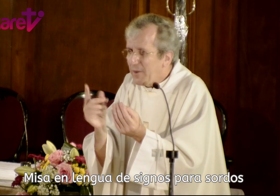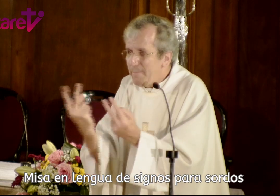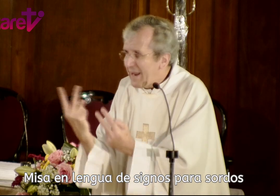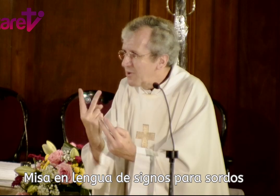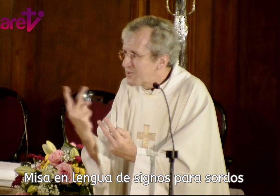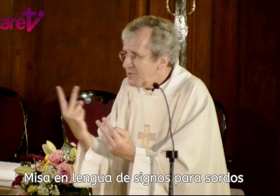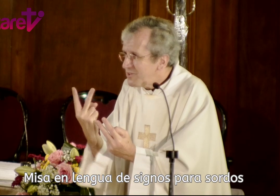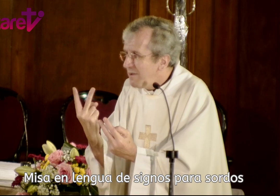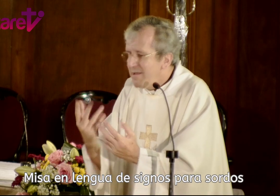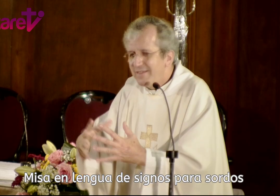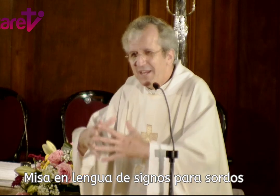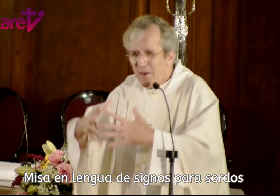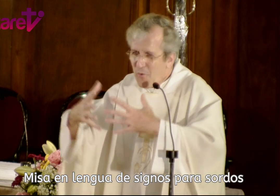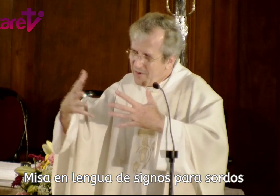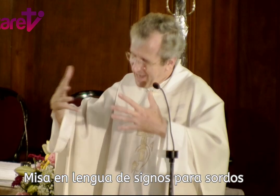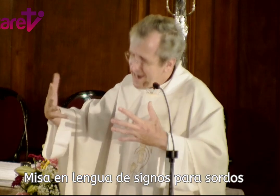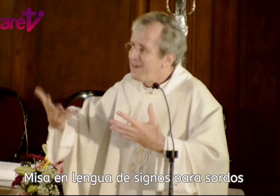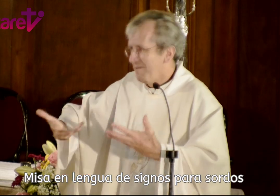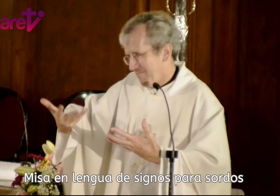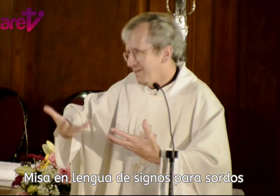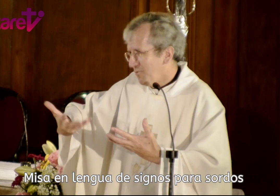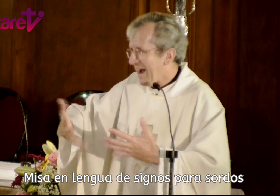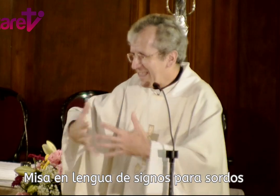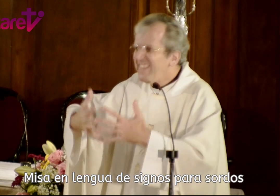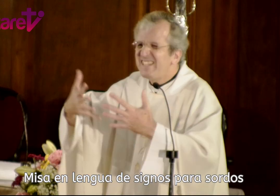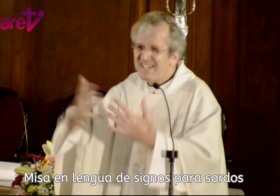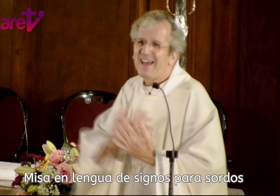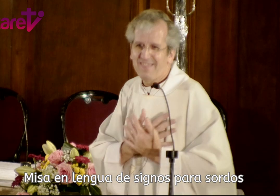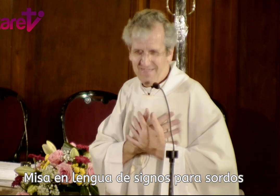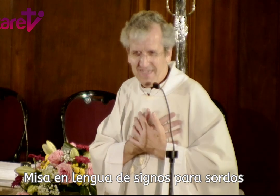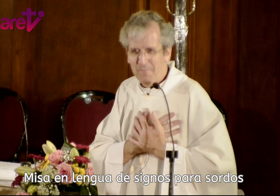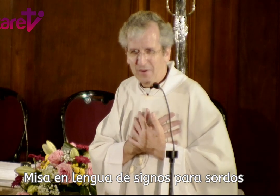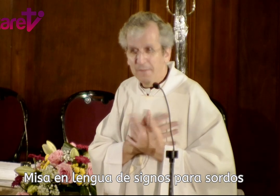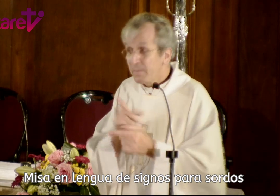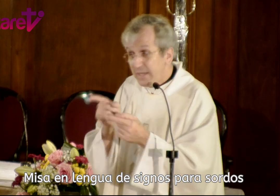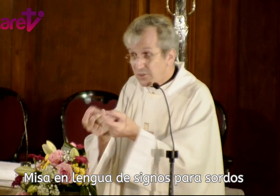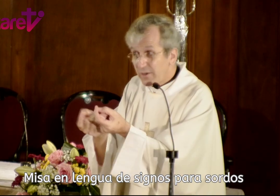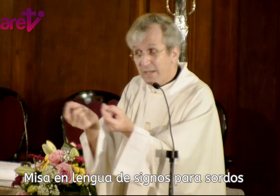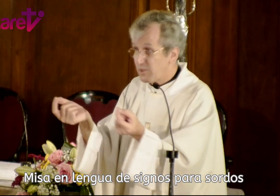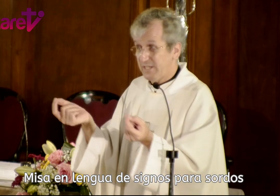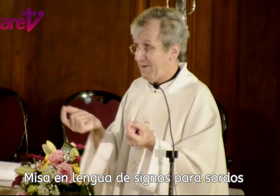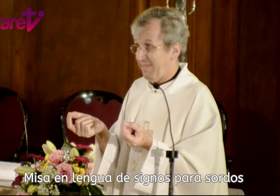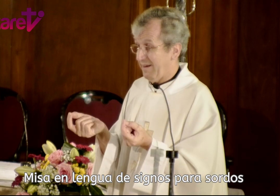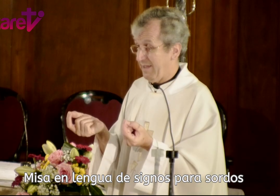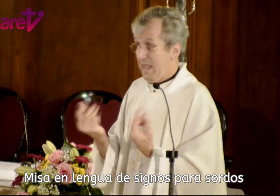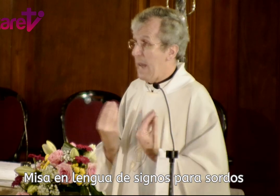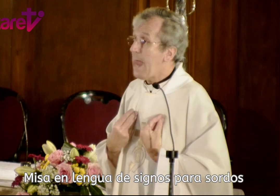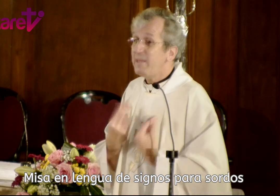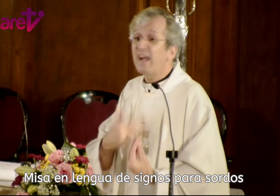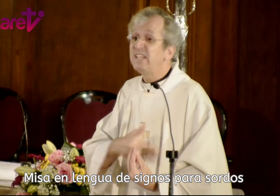para los dos tiene una gran densidad de amor. Y eso es lo que tenemos que saber hacer. La vida